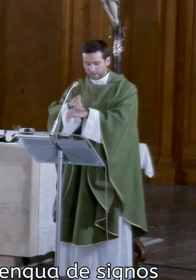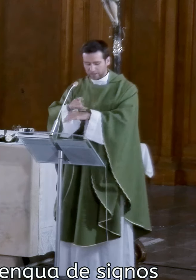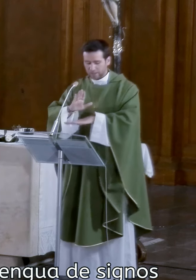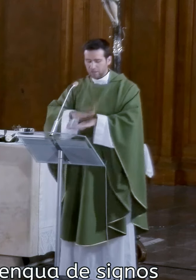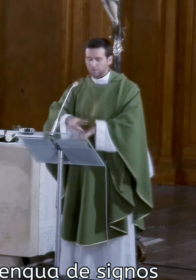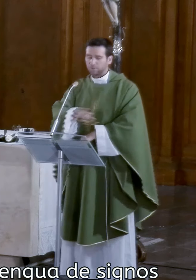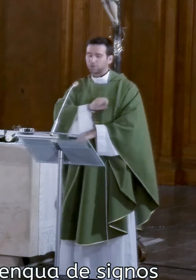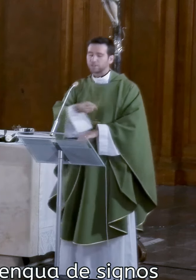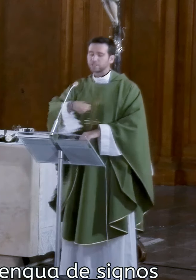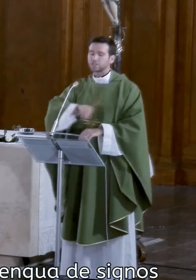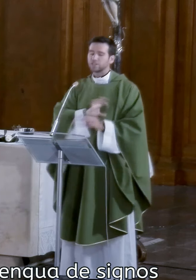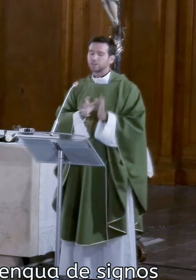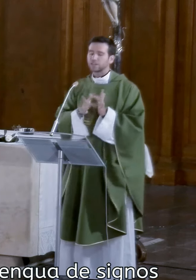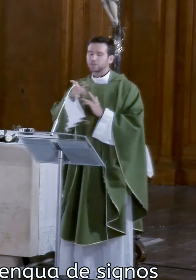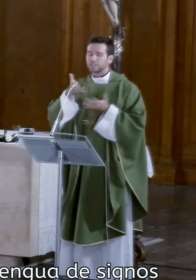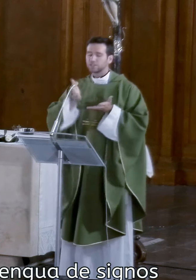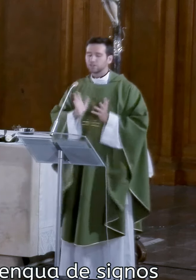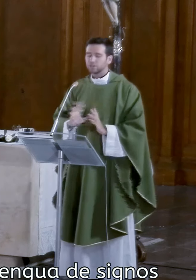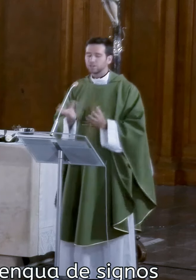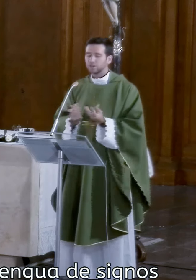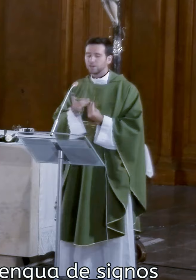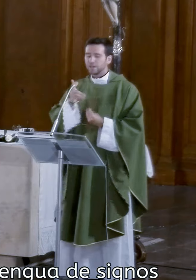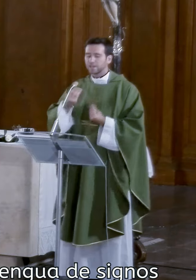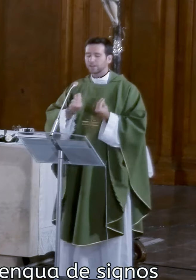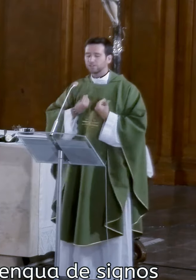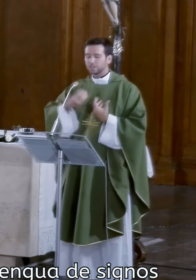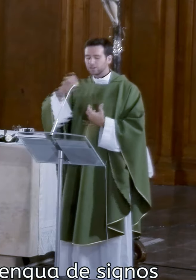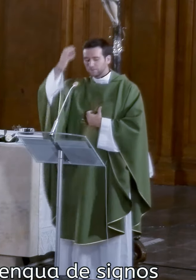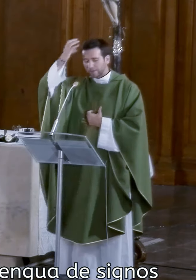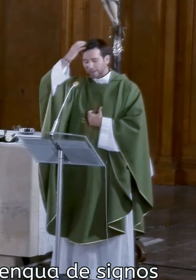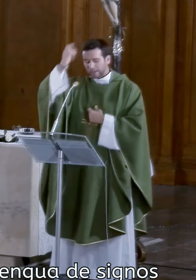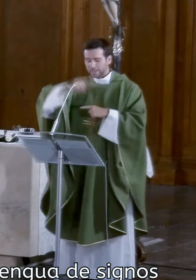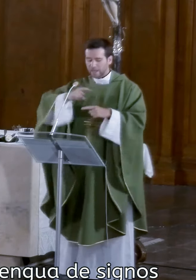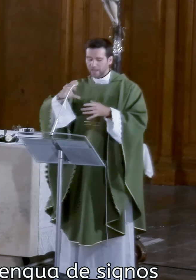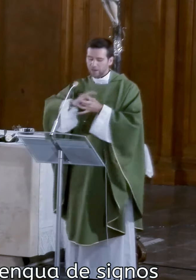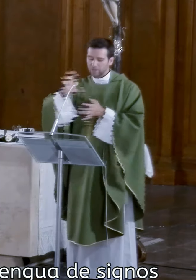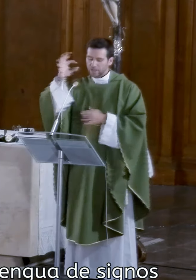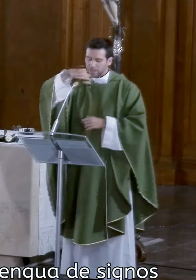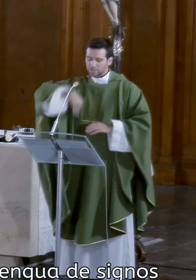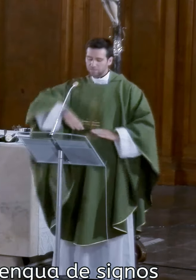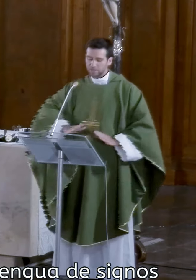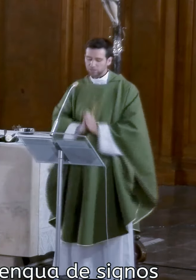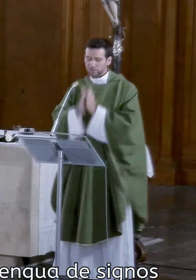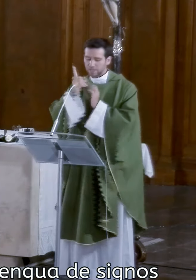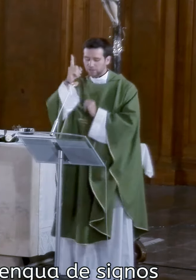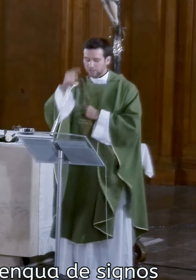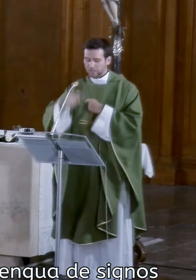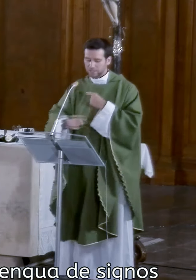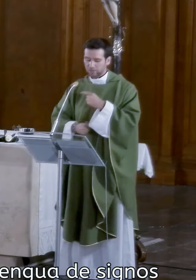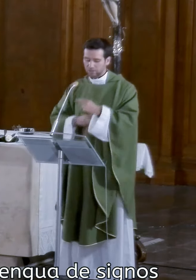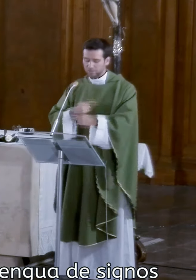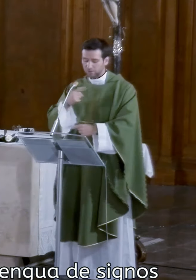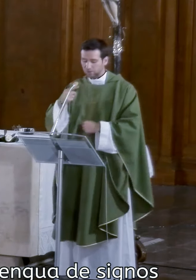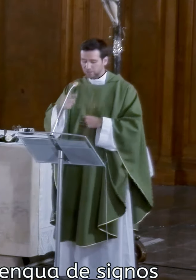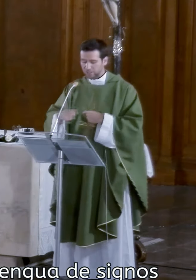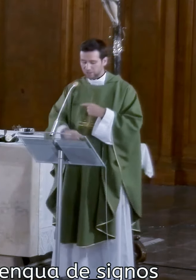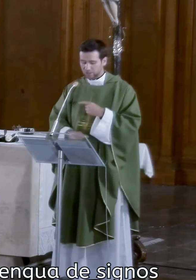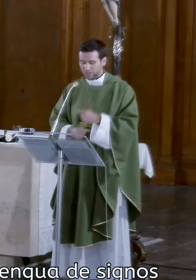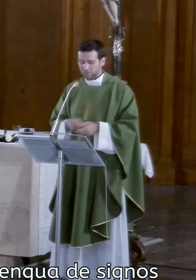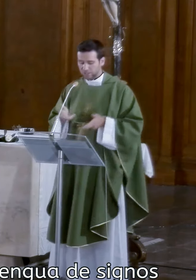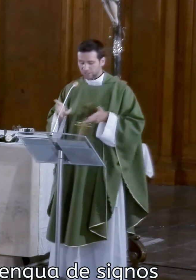guía, por nuestro Señor Jesucristo, tu Hijo, que contigo vive y reina en la unidad del Espíritu Santo y es Dios, por